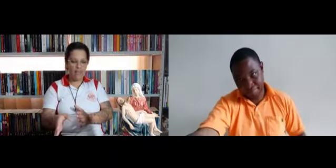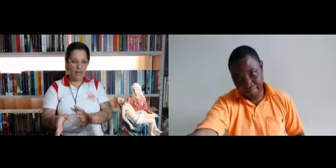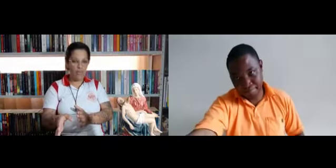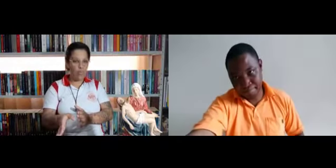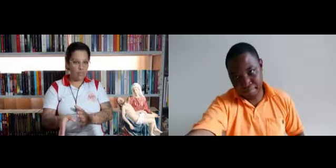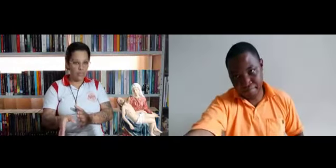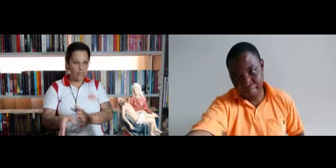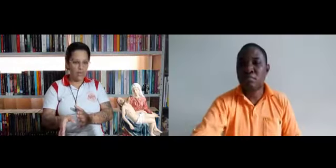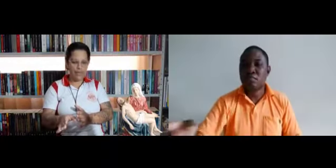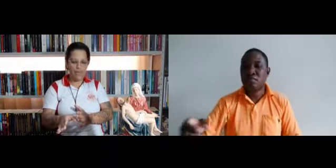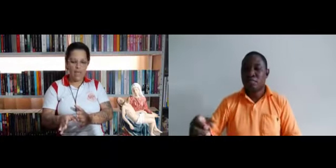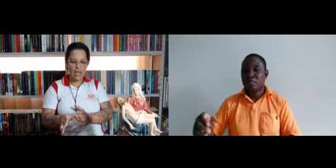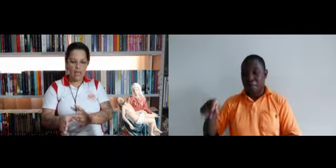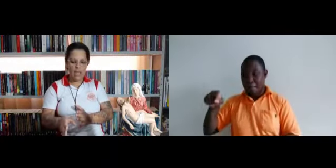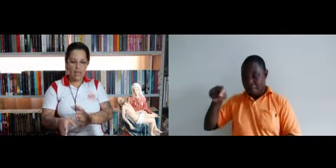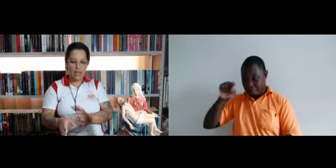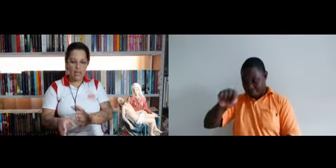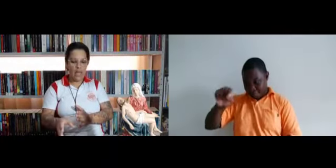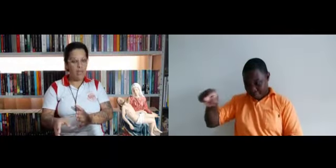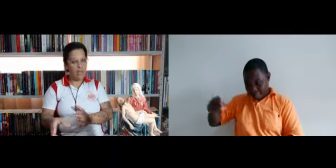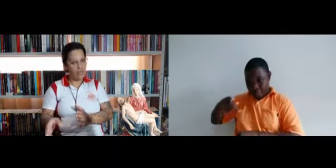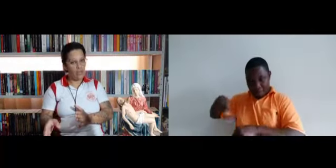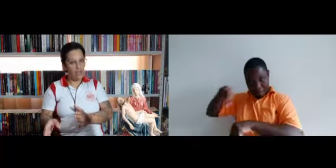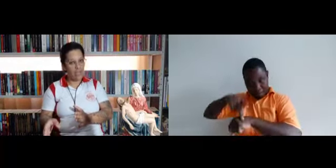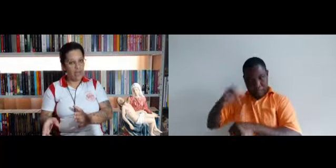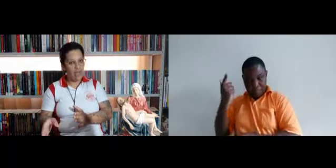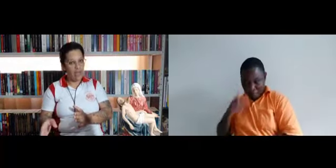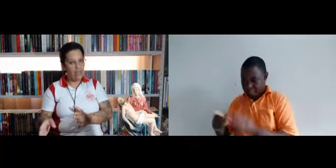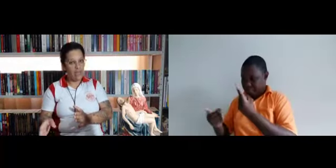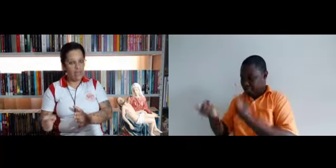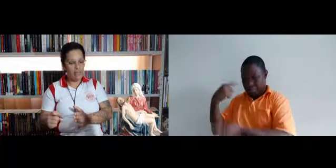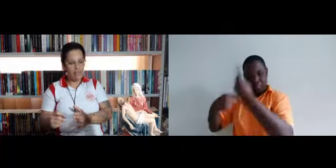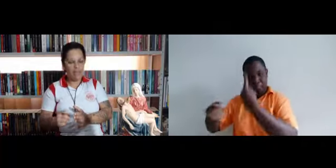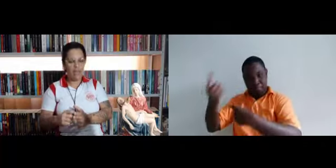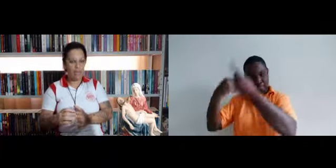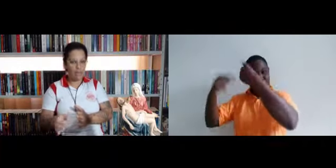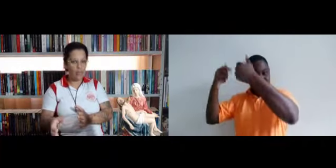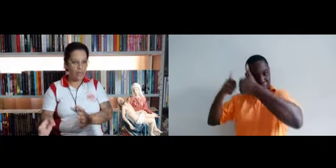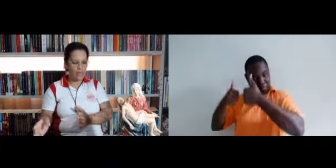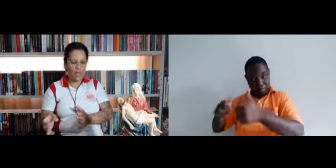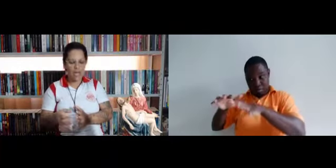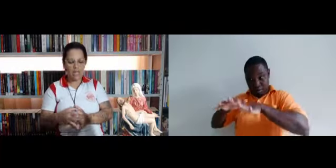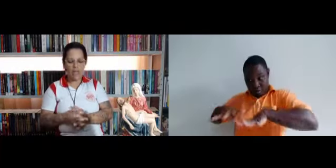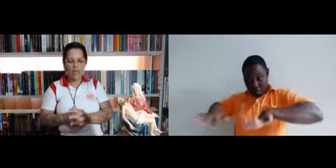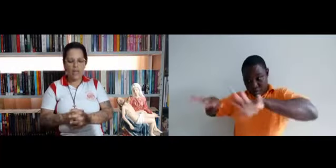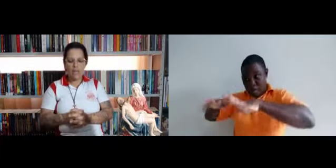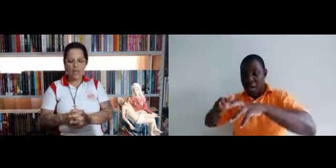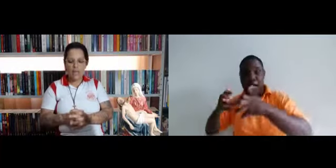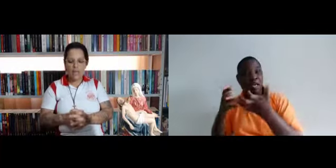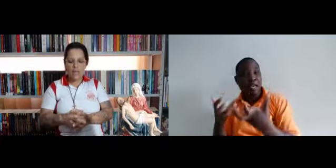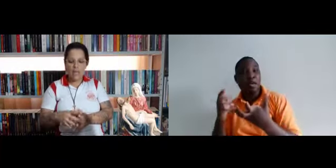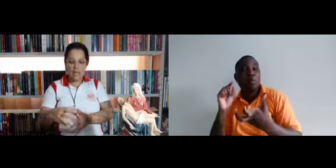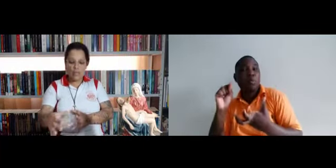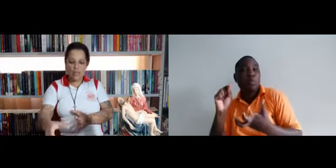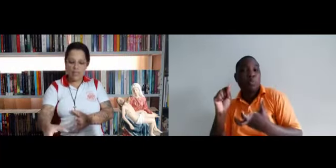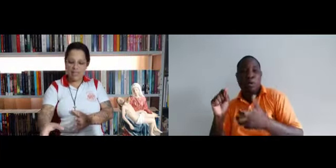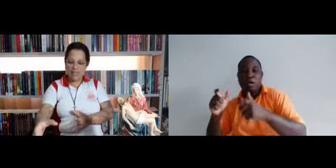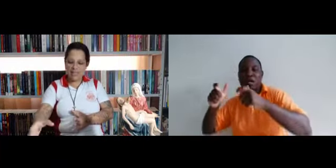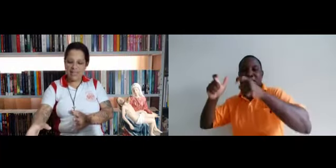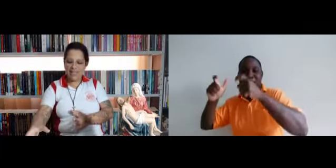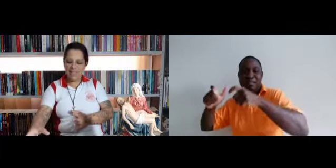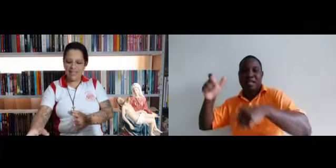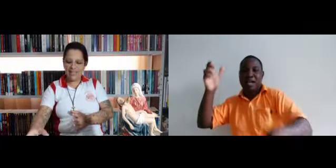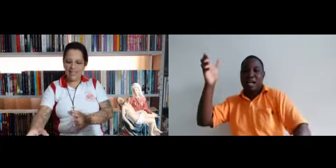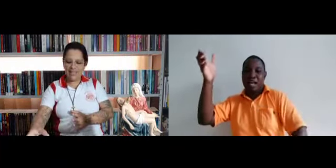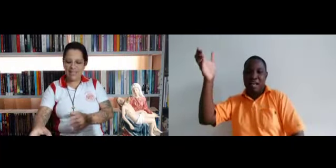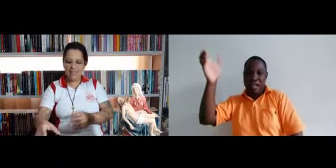Guerra Franco-Prussiana, e termina com a vitória da Alemanha, né? Da Prússia, no caso, né? E uma